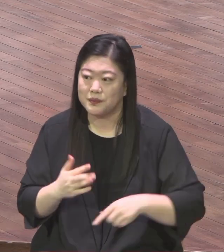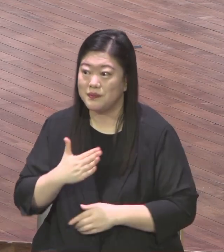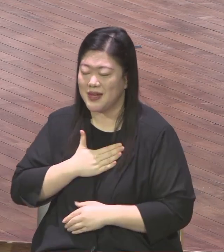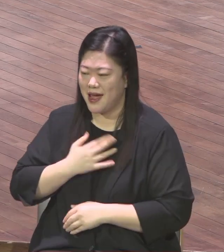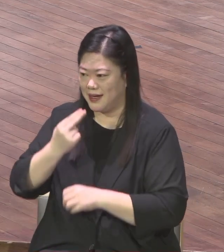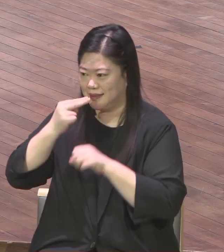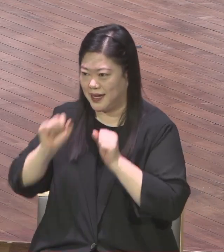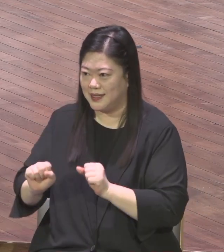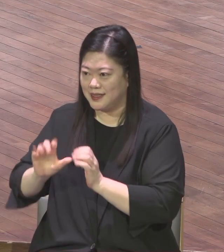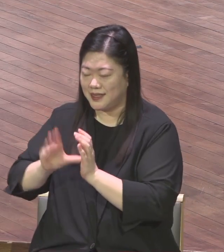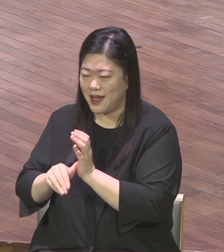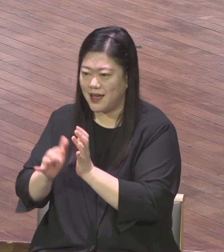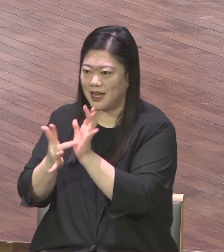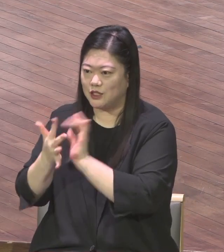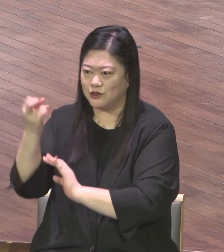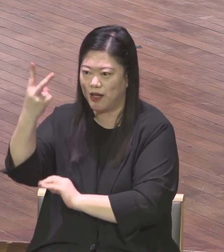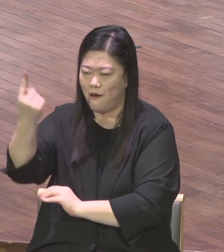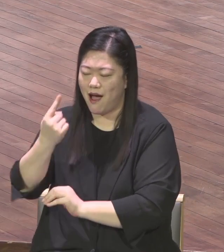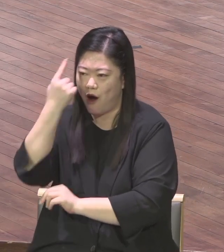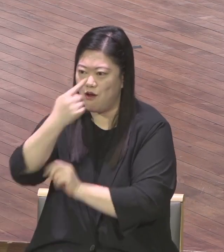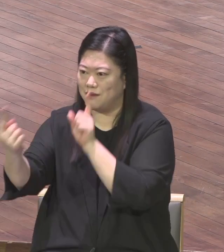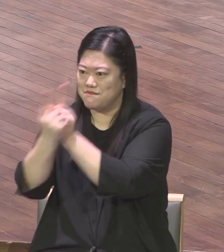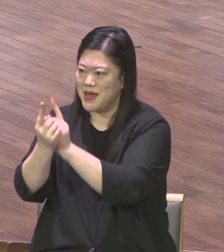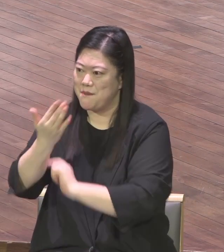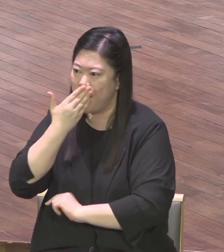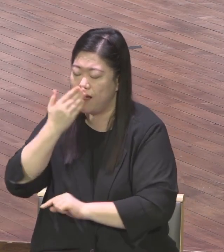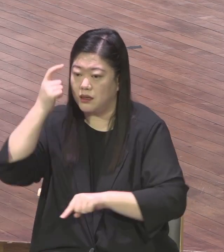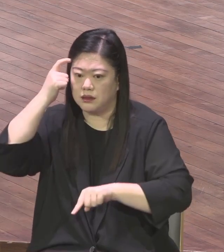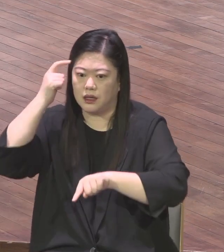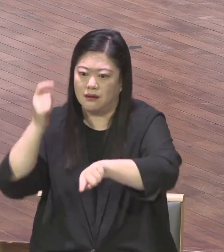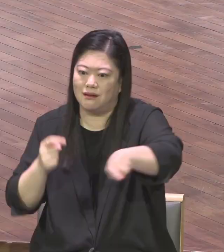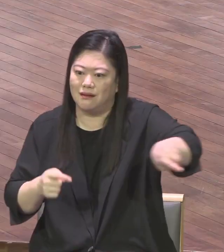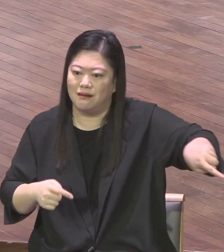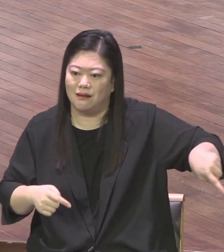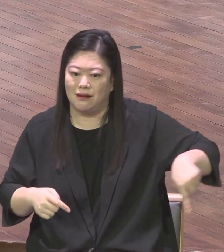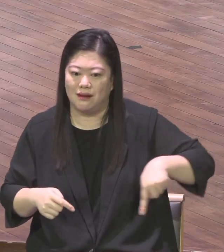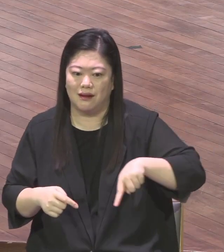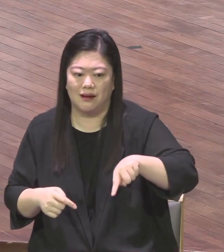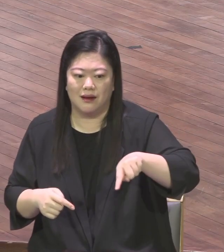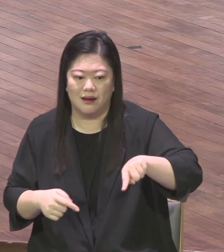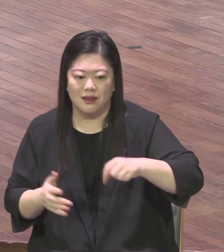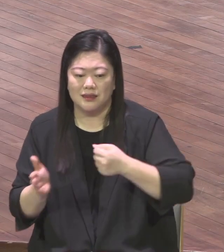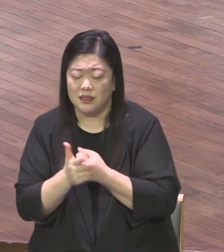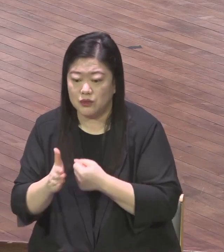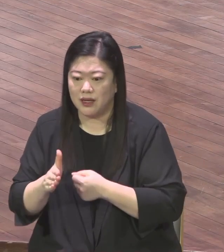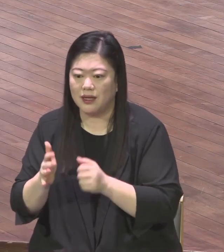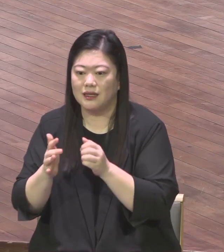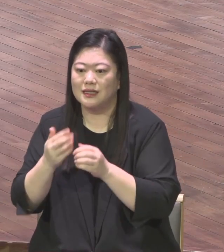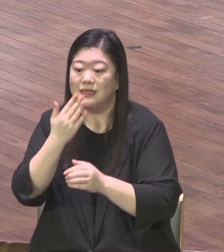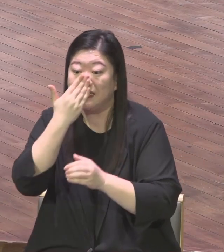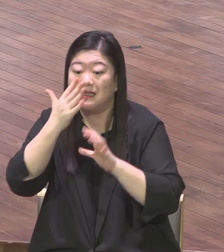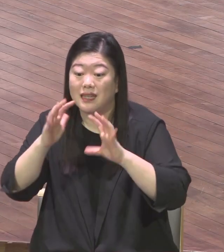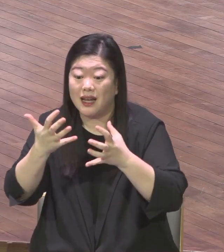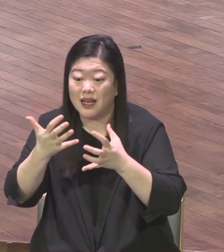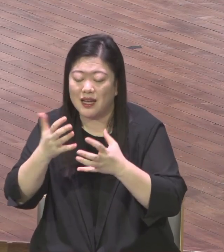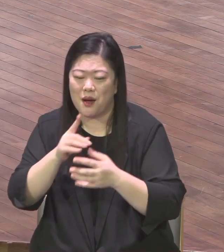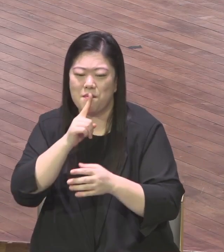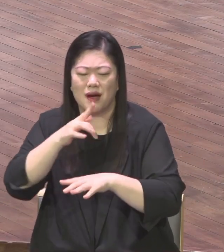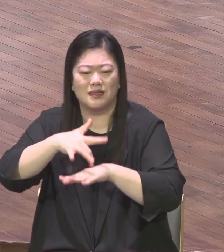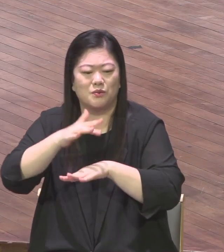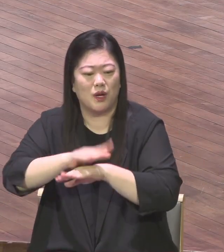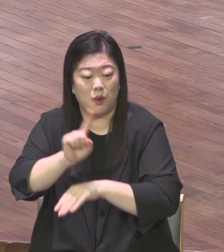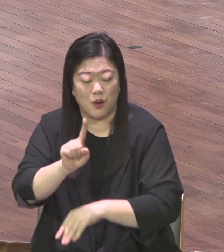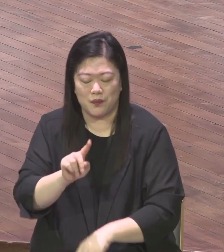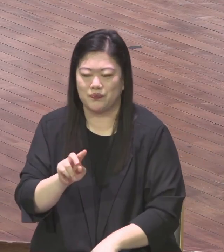오실 것이라고 생각했어요. 그래서 주여 어서 오시옵소서. 예수님이